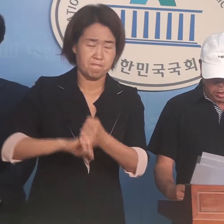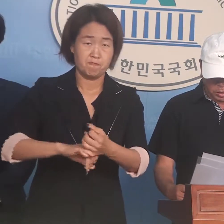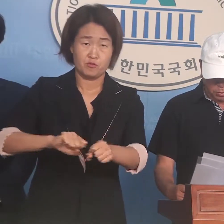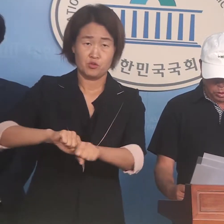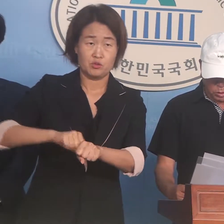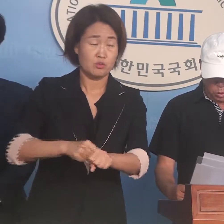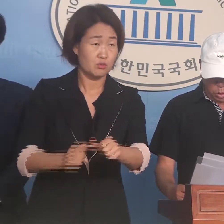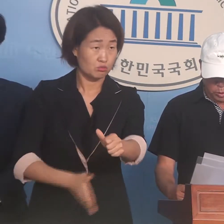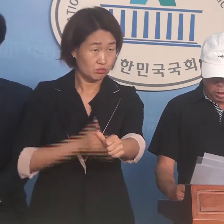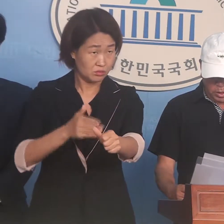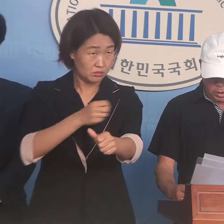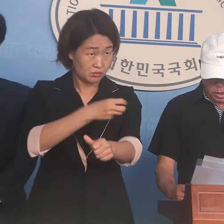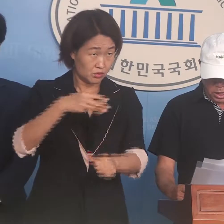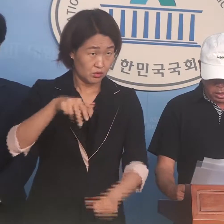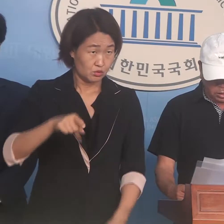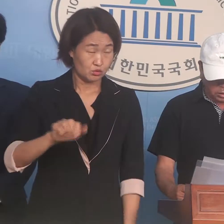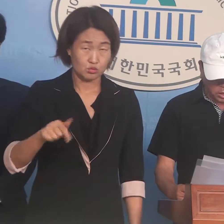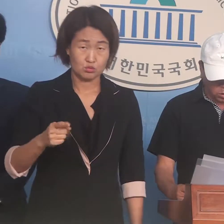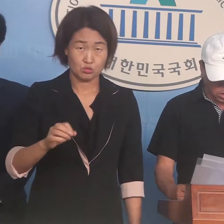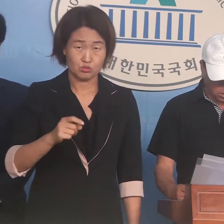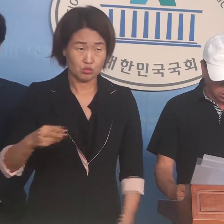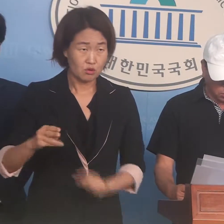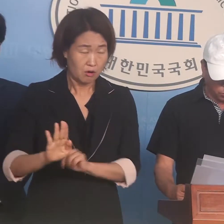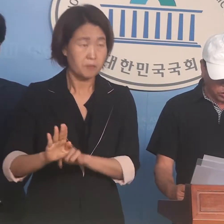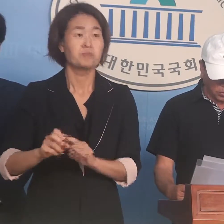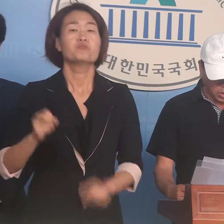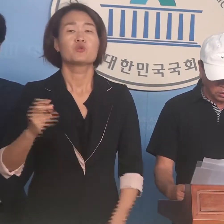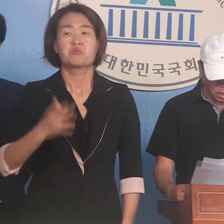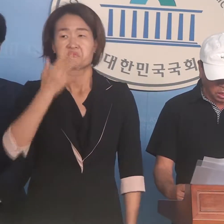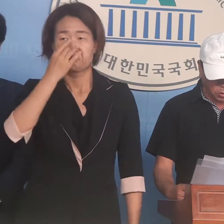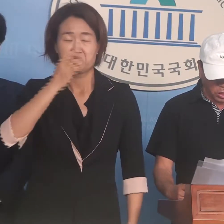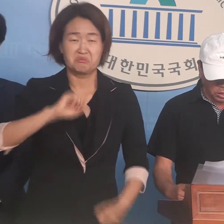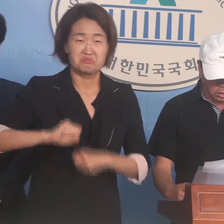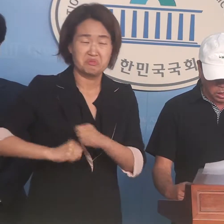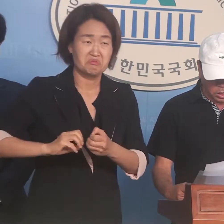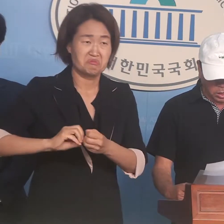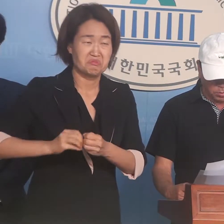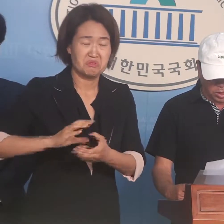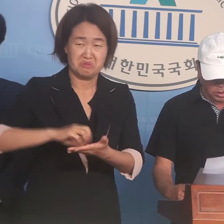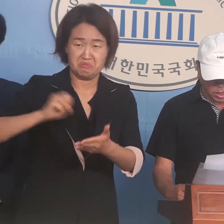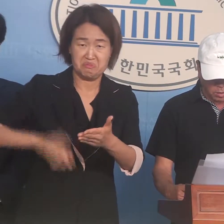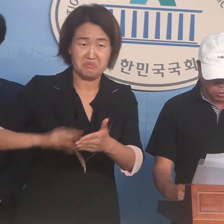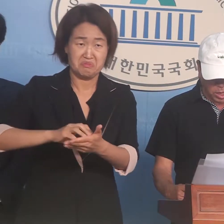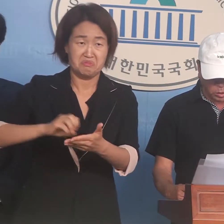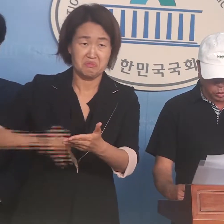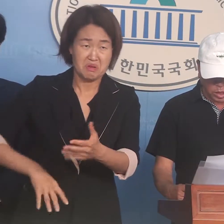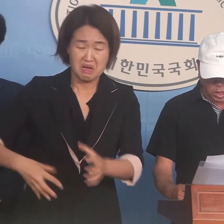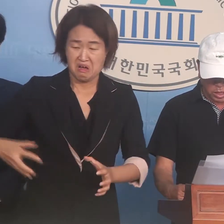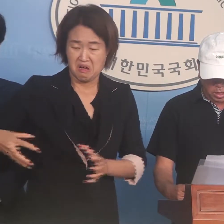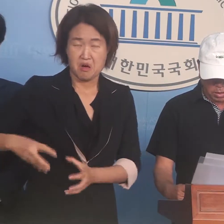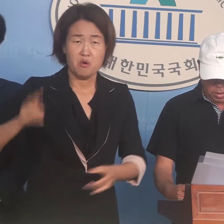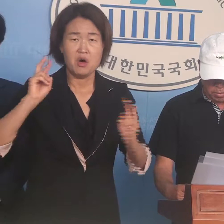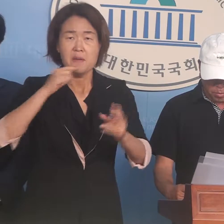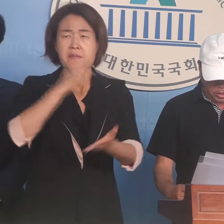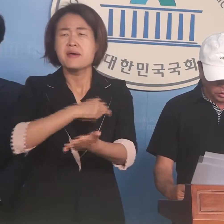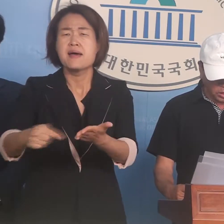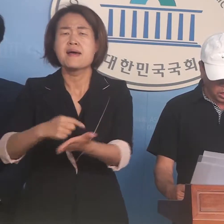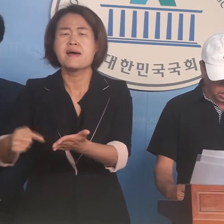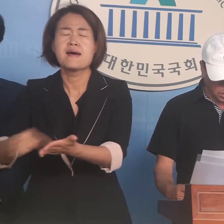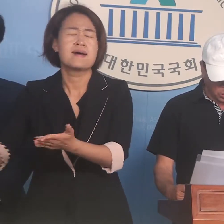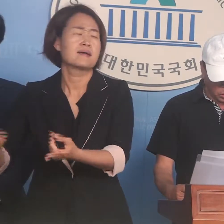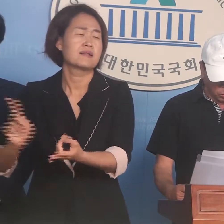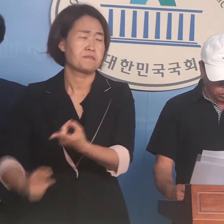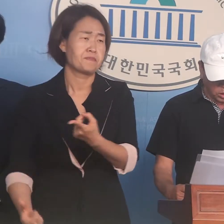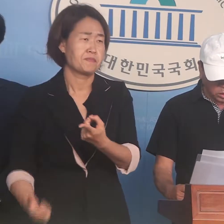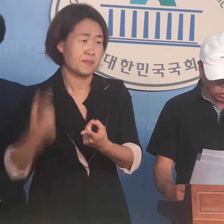바라며 삼성중공업 일반적인 대금 결정과 무작위한 삭감으로 인한 협력사의 피해 손실에 대하여 빠른 시일